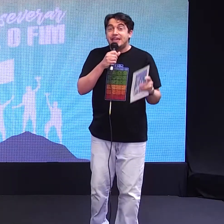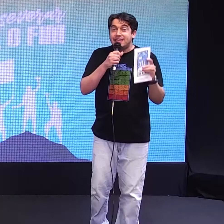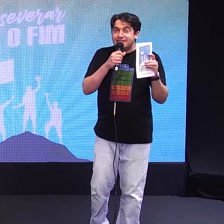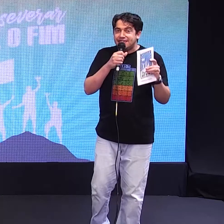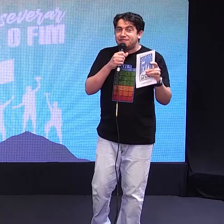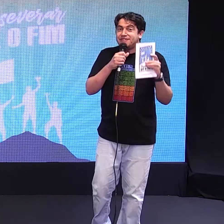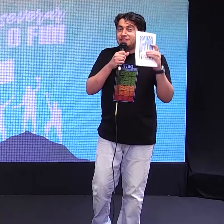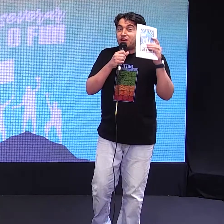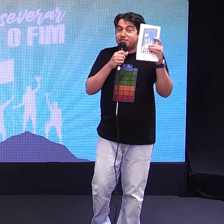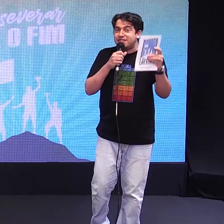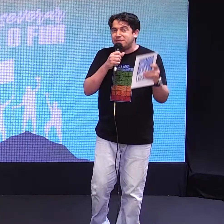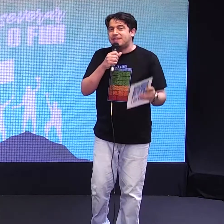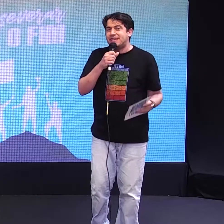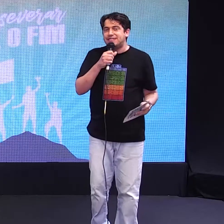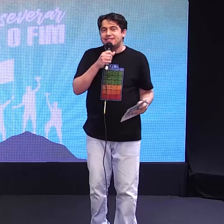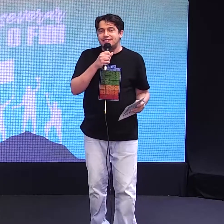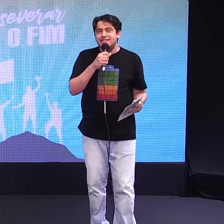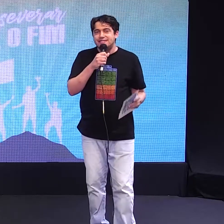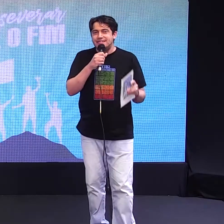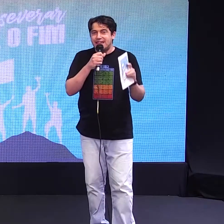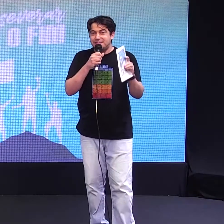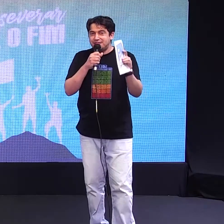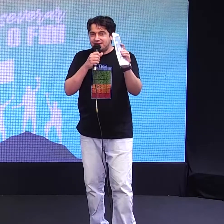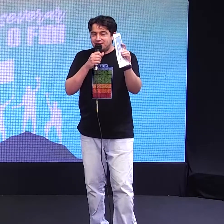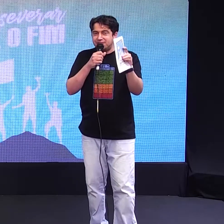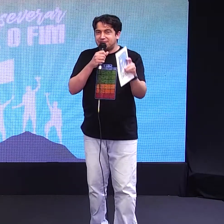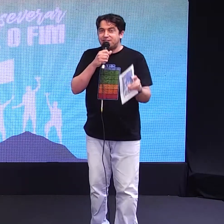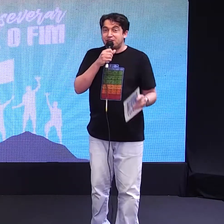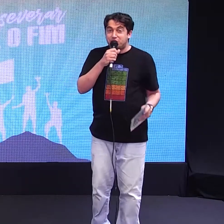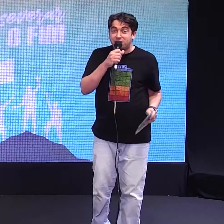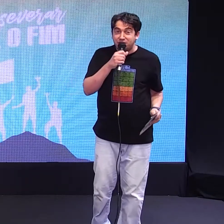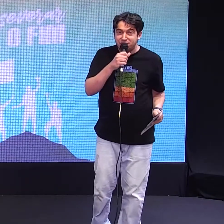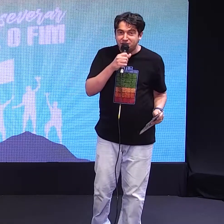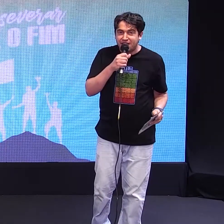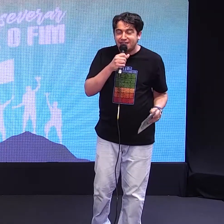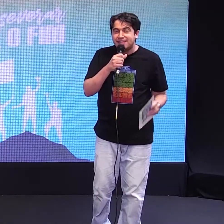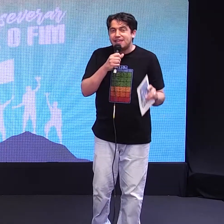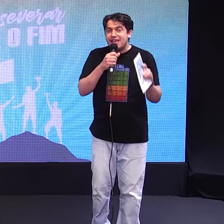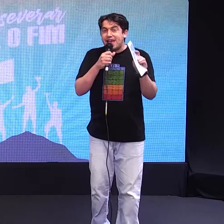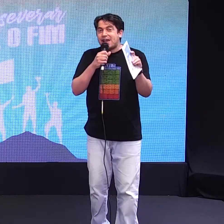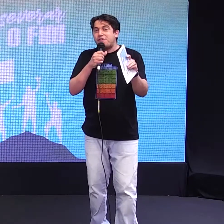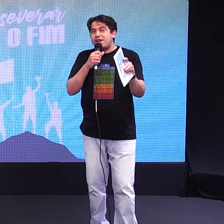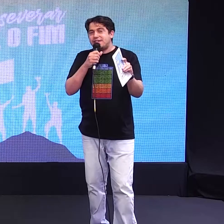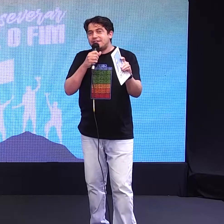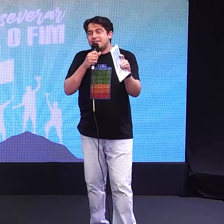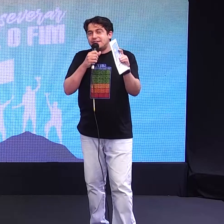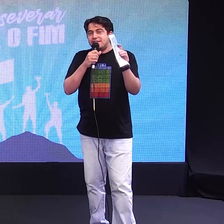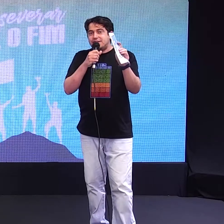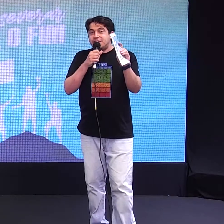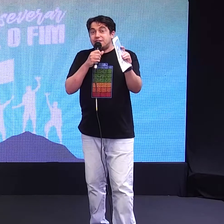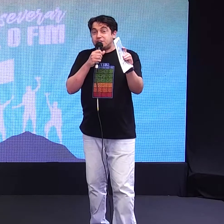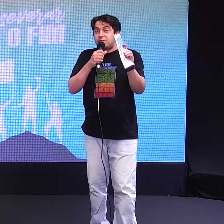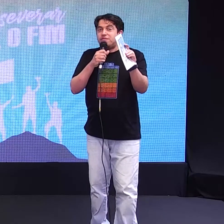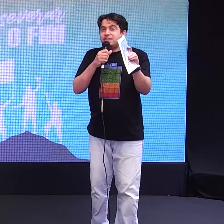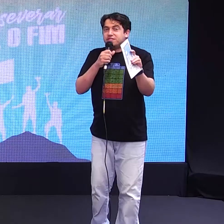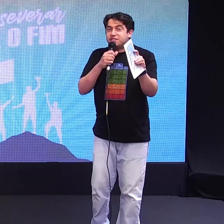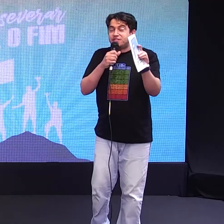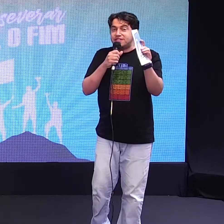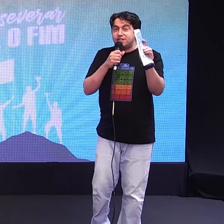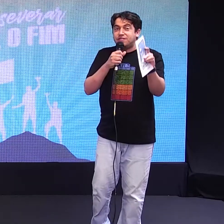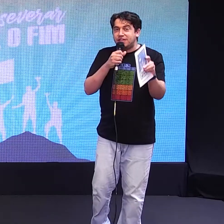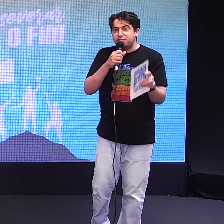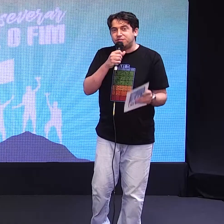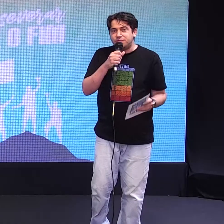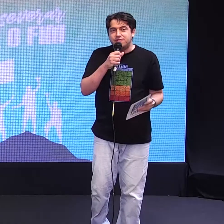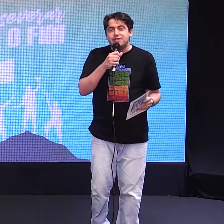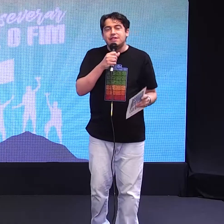e ainda fazer novas amizades, certo? Você vai ver como vai funcionar. Agora, só um aviso, se você